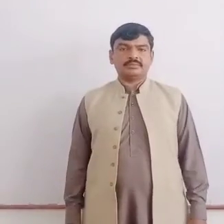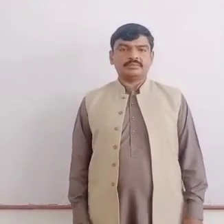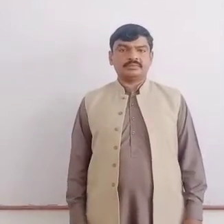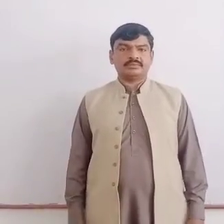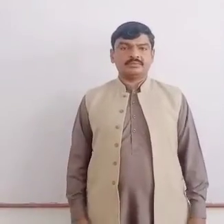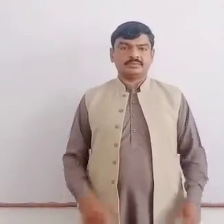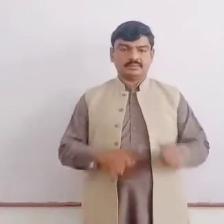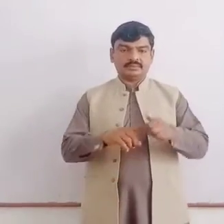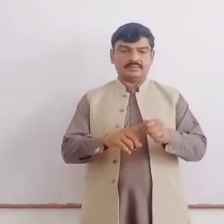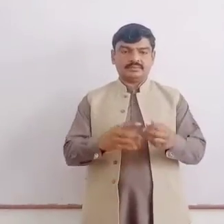हाजतमंद,